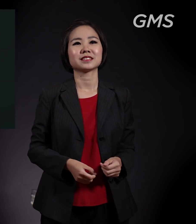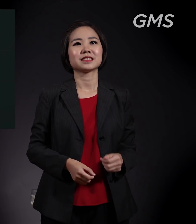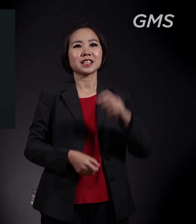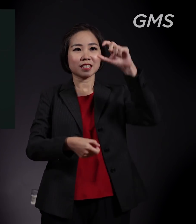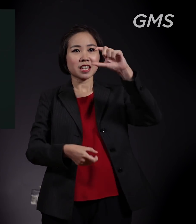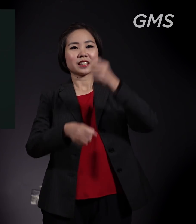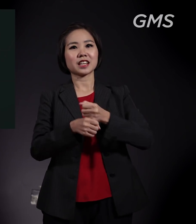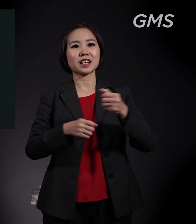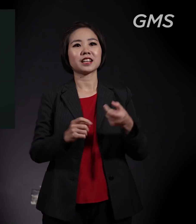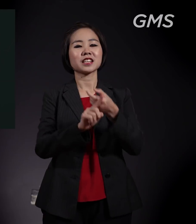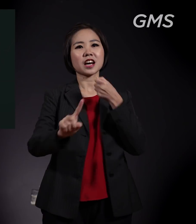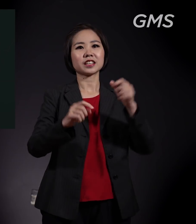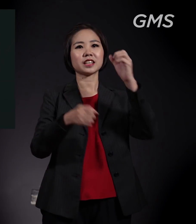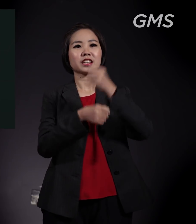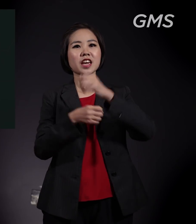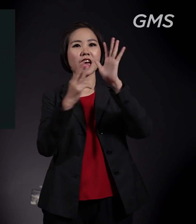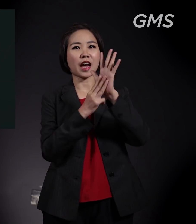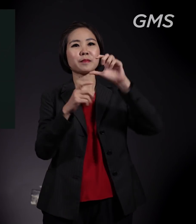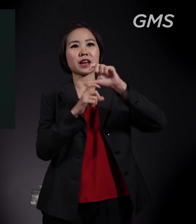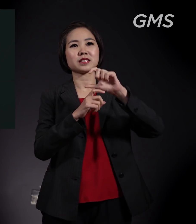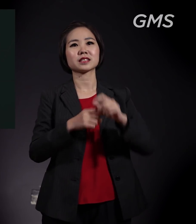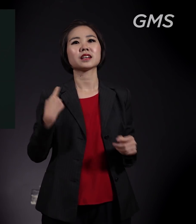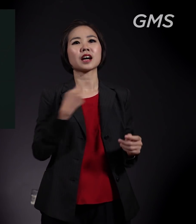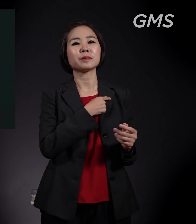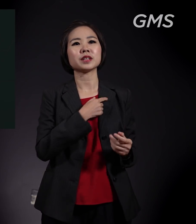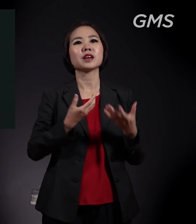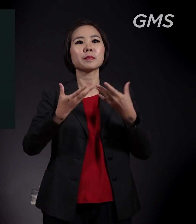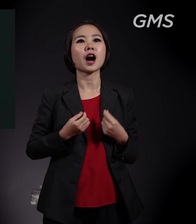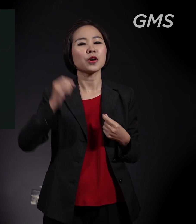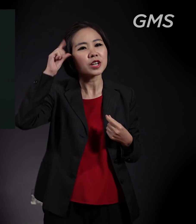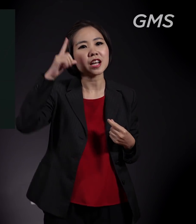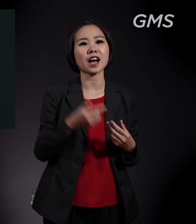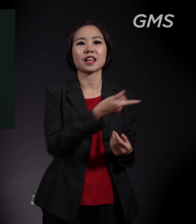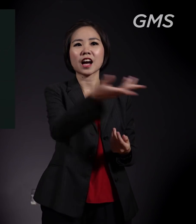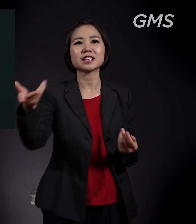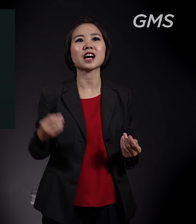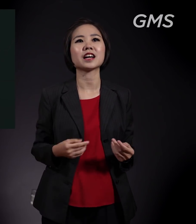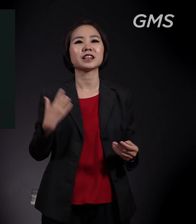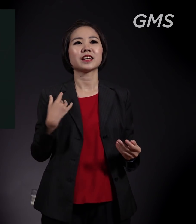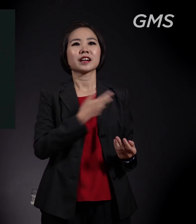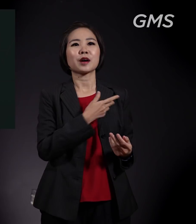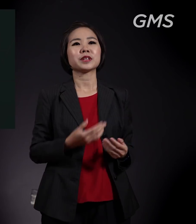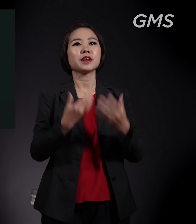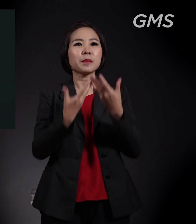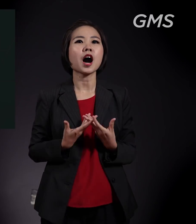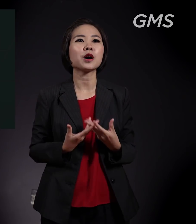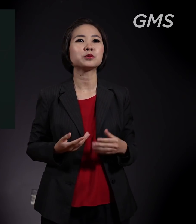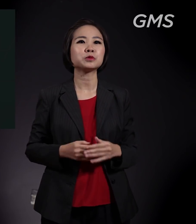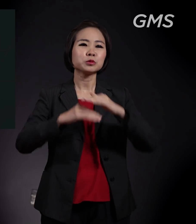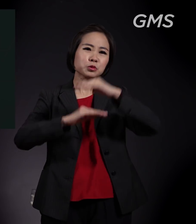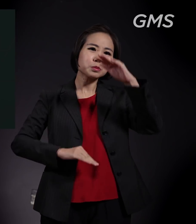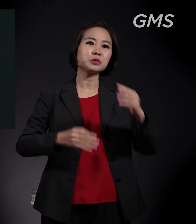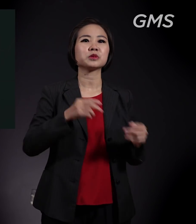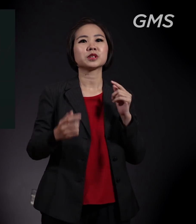Gereja Mawar Sharon. Kami ingin mengenal Anda, kami ingin berdoa buat Anda, kami ingin bertumbuh bersama-sama dengan Anda.